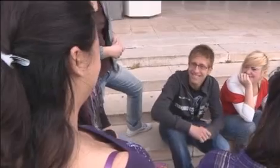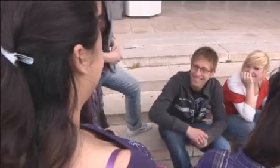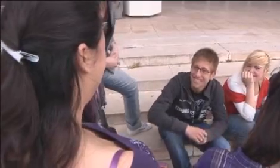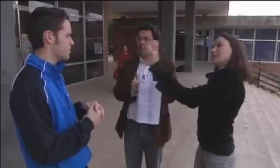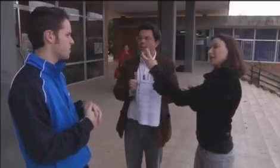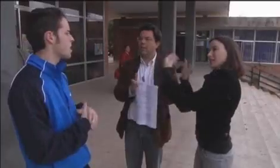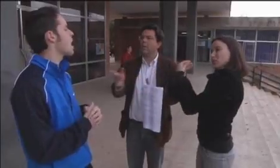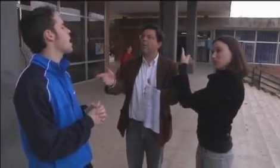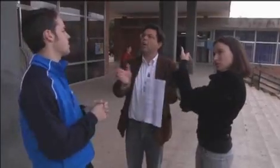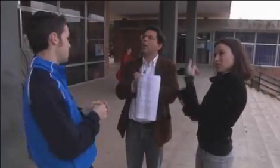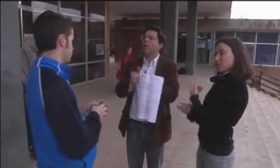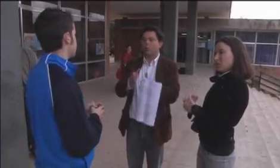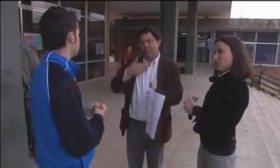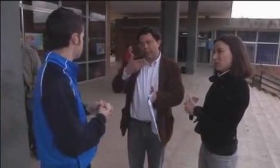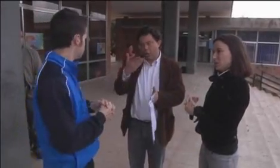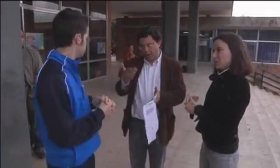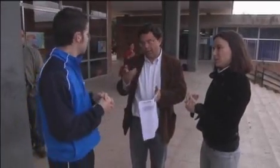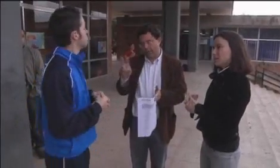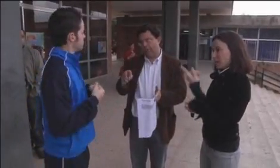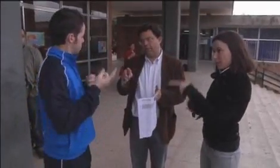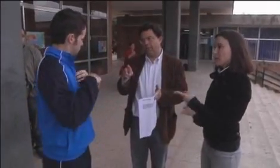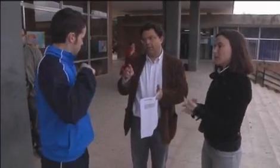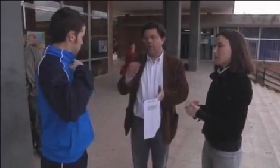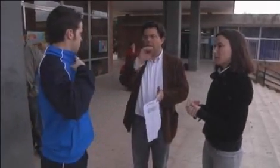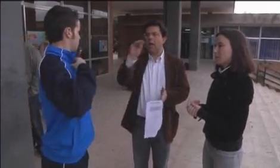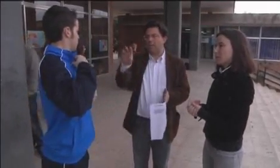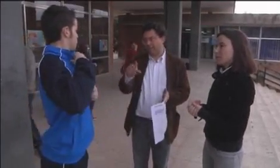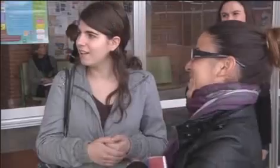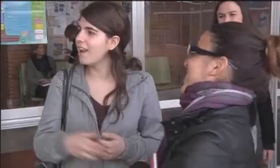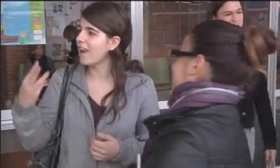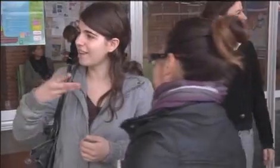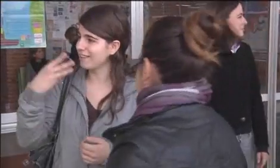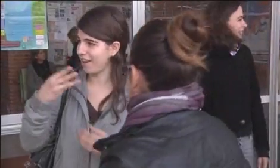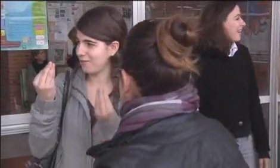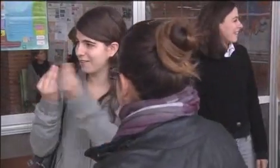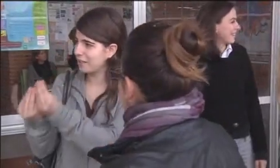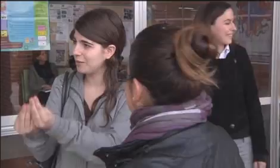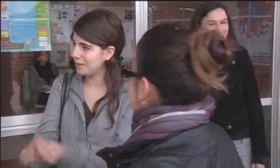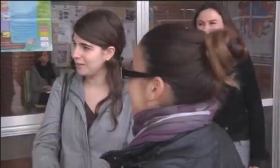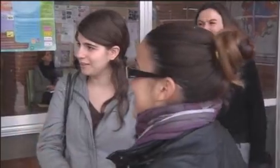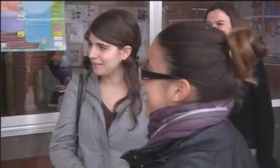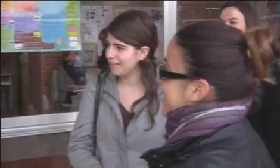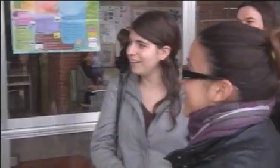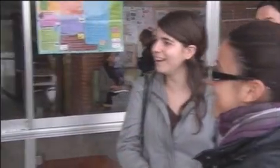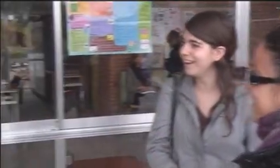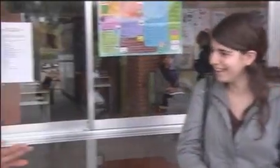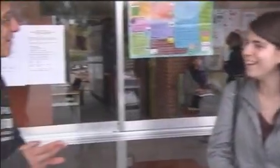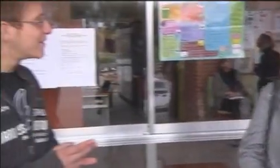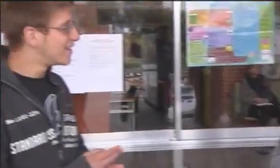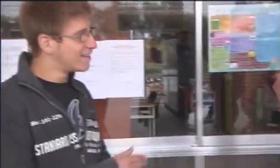sordas es es Genial porque además se dan cuenta de de tema cultural personal lingüístico que no tenían ni idea y que Son compañeros del día